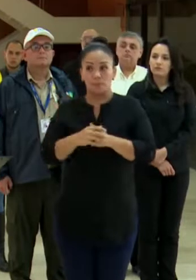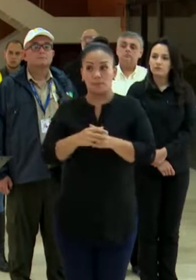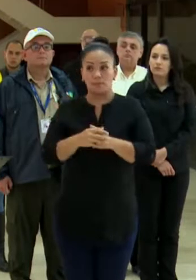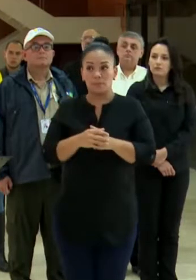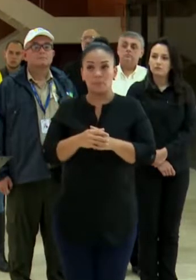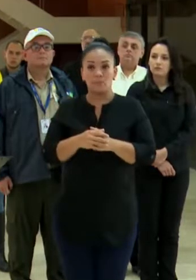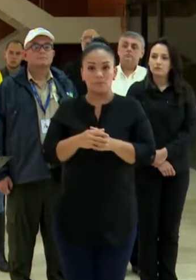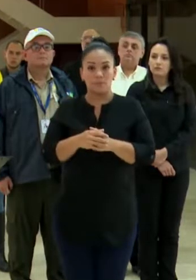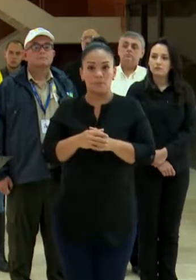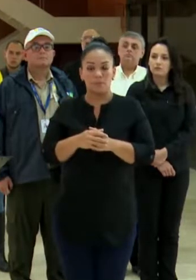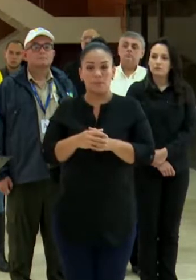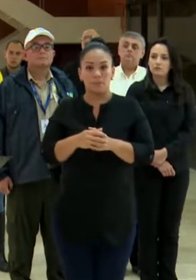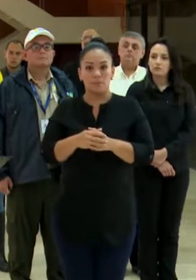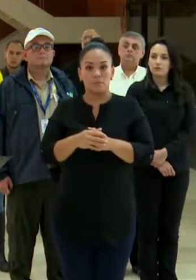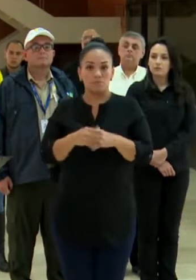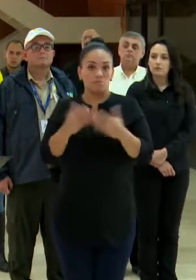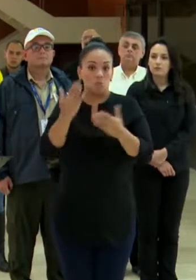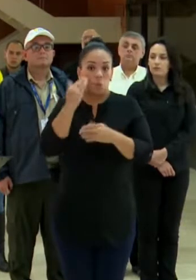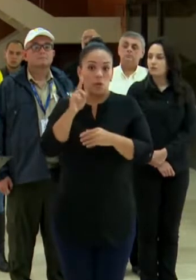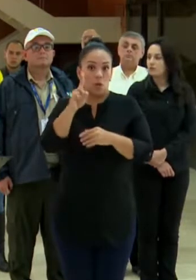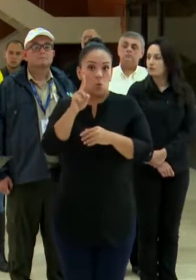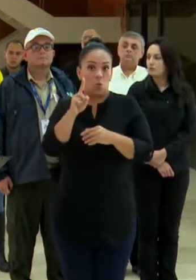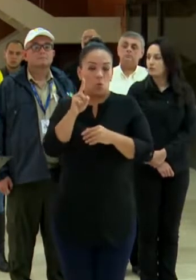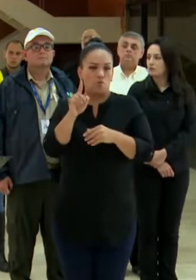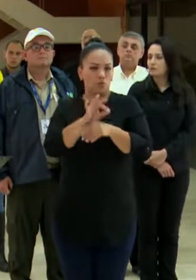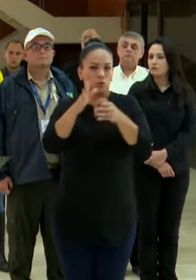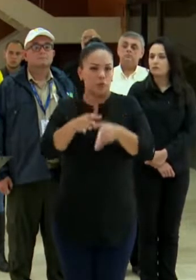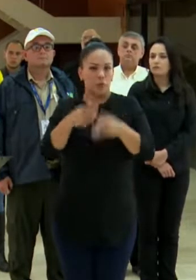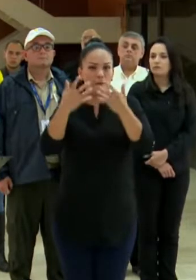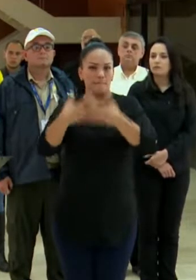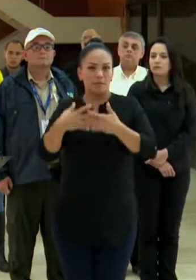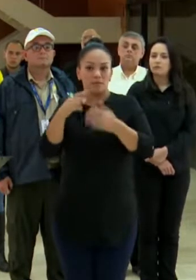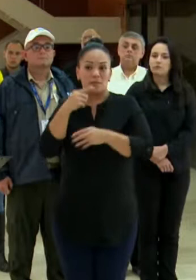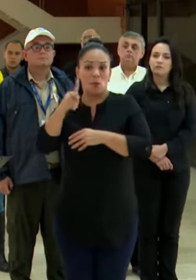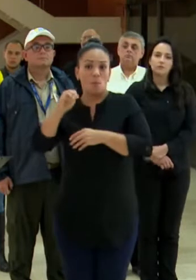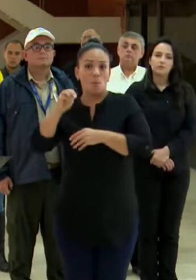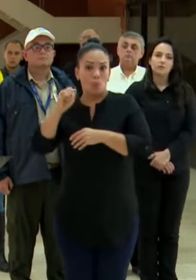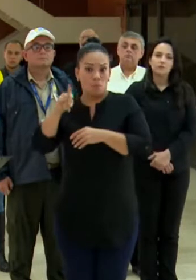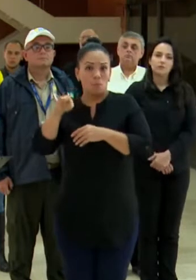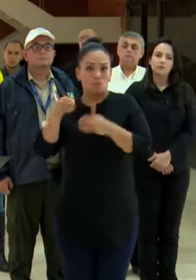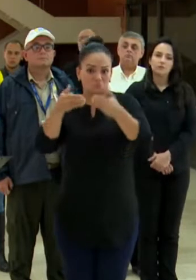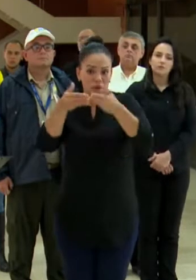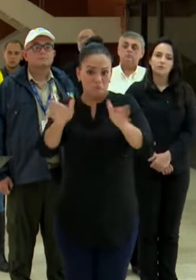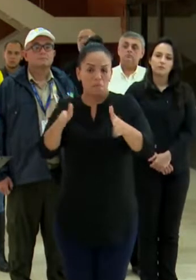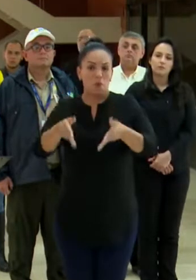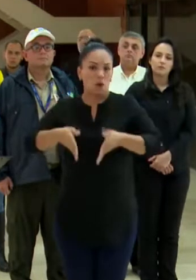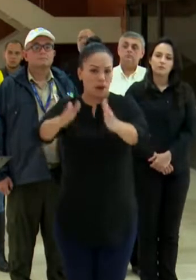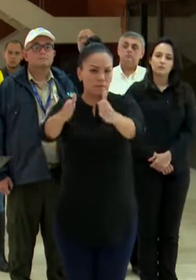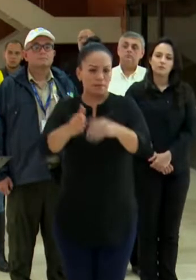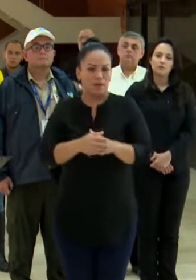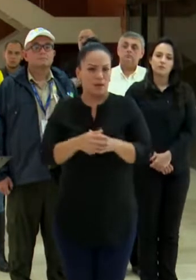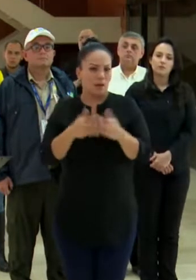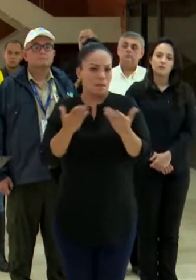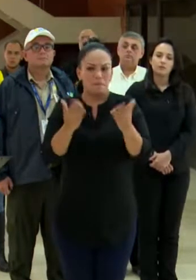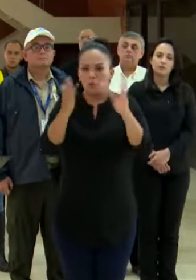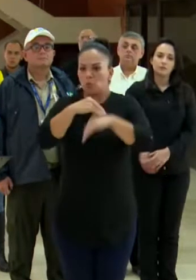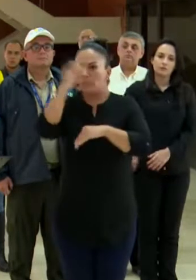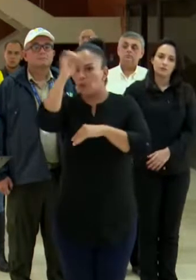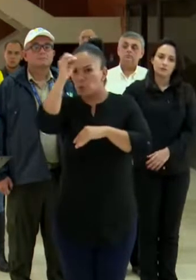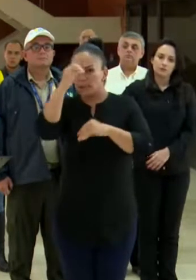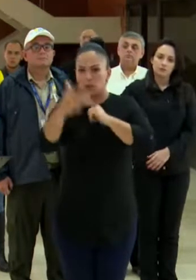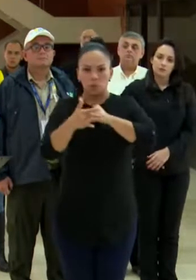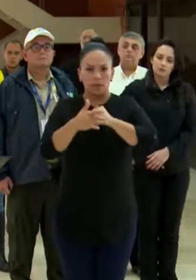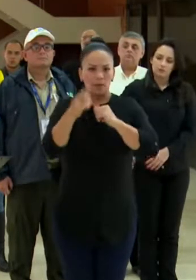un personero de la empresa Alfaro dijera que el MOP pidió abrir el paso cuando no había criterios técnicos para